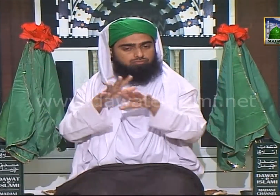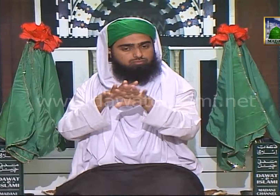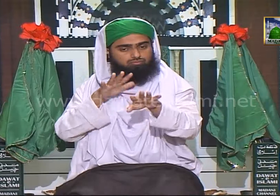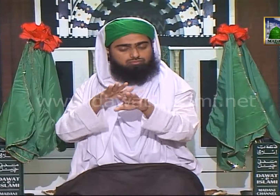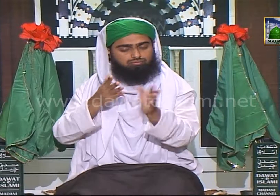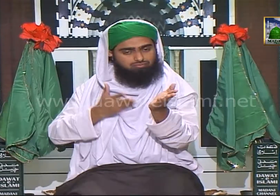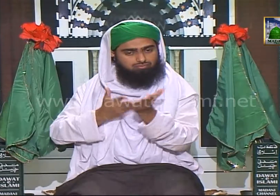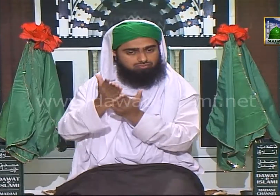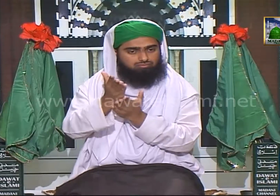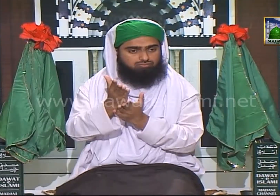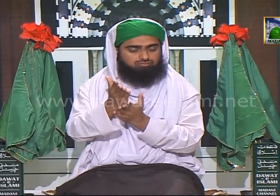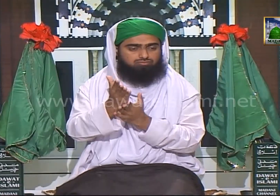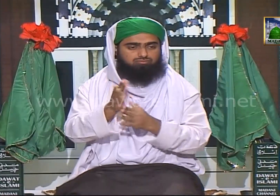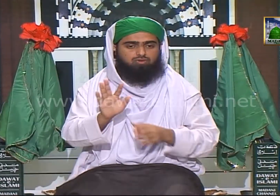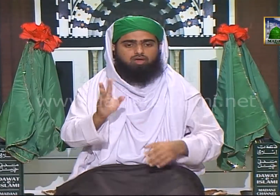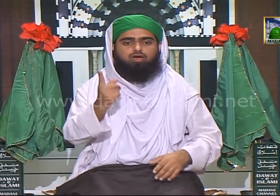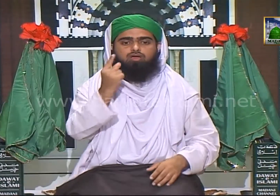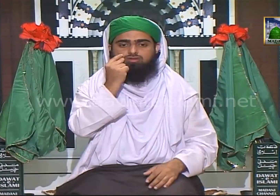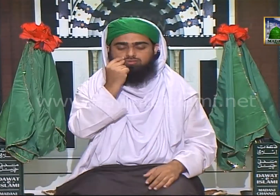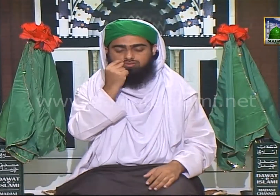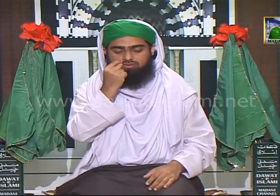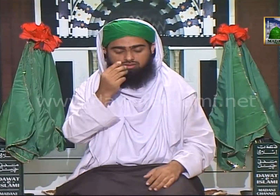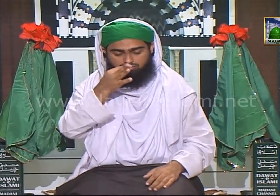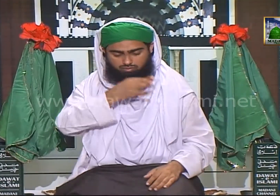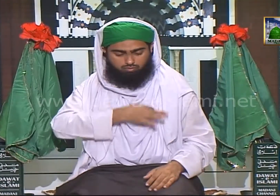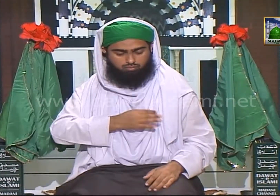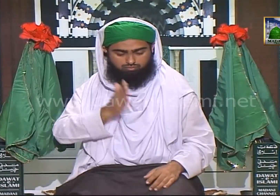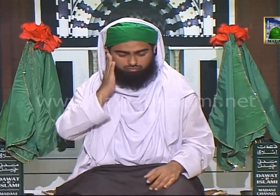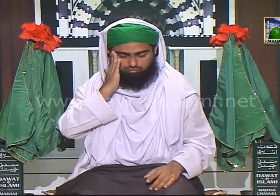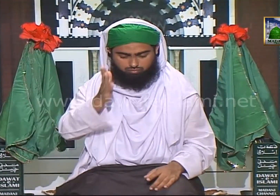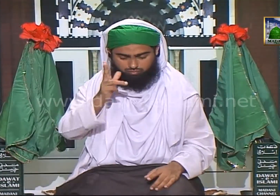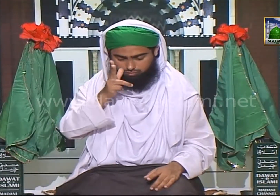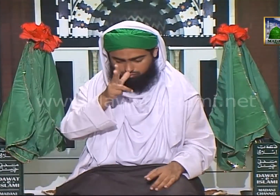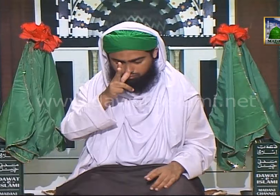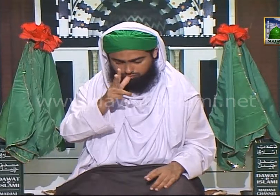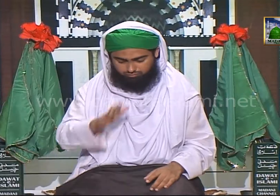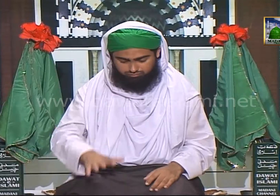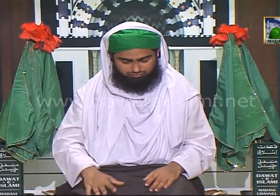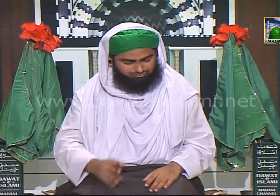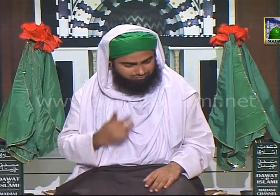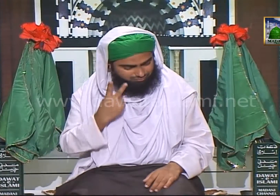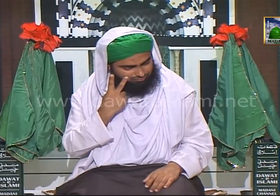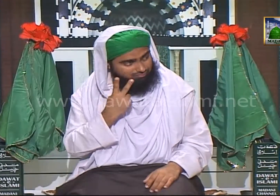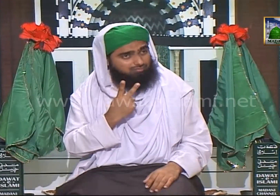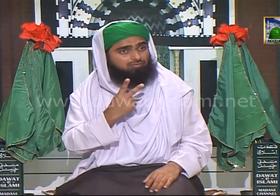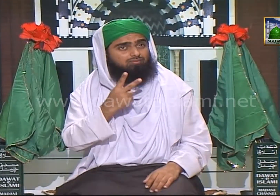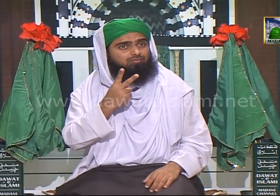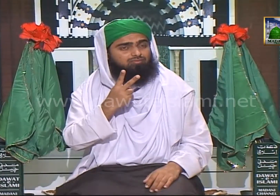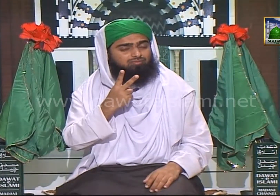ہے۔ ایک عابد کے پاس سے گزر ہوتا ہے، عبادت گزار کے پاس، تو وہ عابد آپ کی شاہی ٹھاٹ کو دیکھ کر، کر و فر کو دیکھ کر